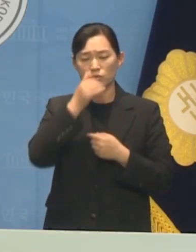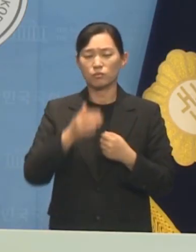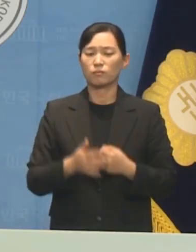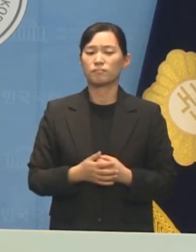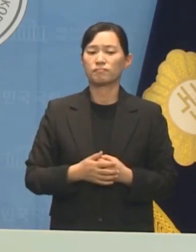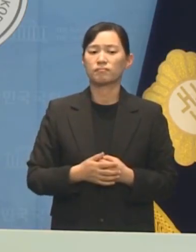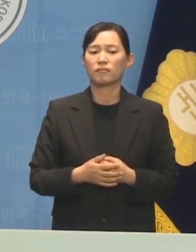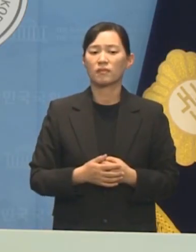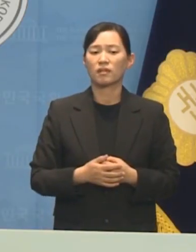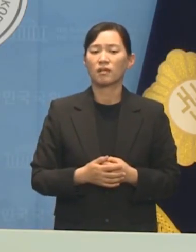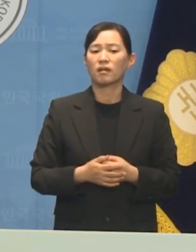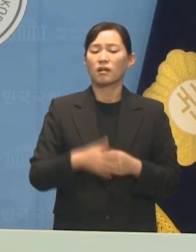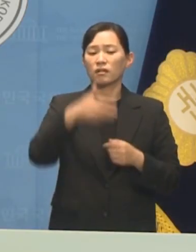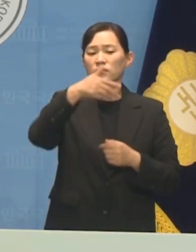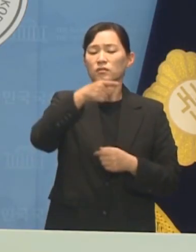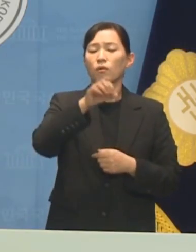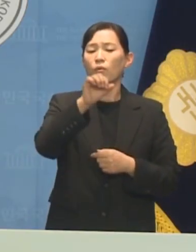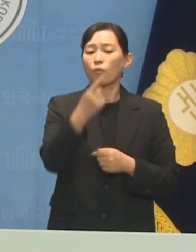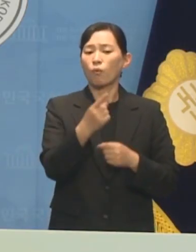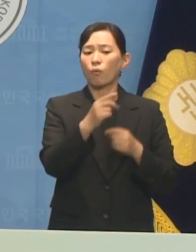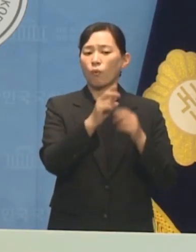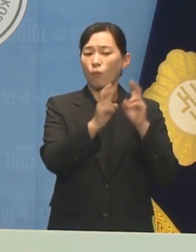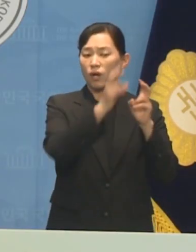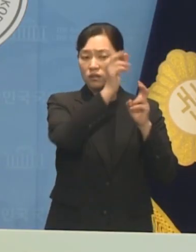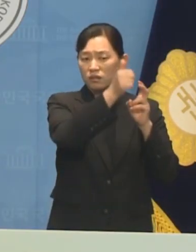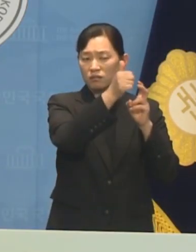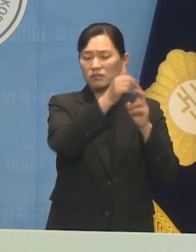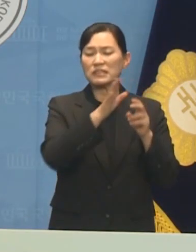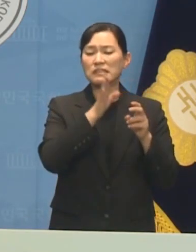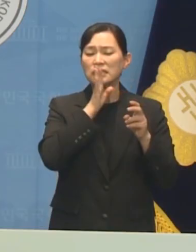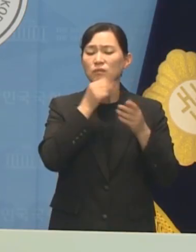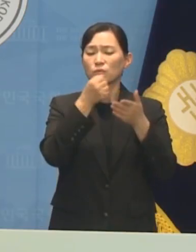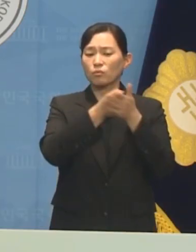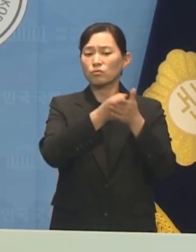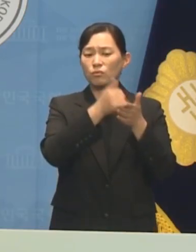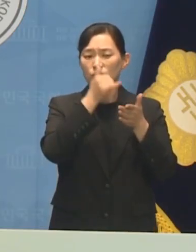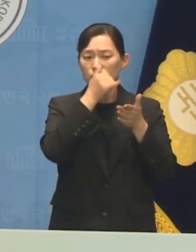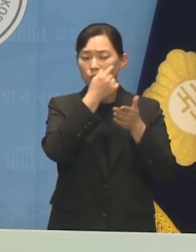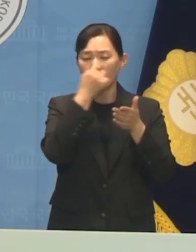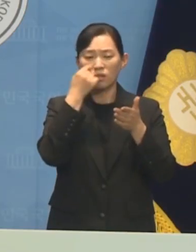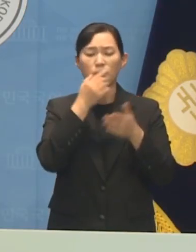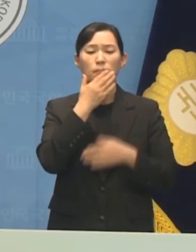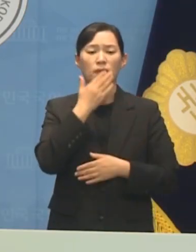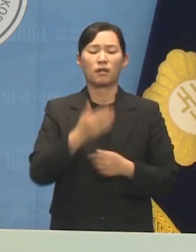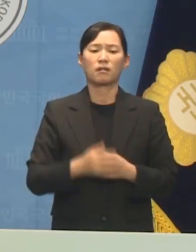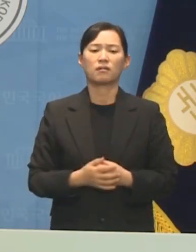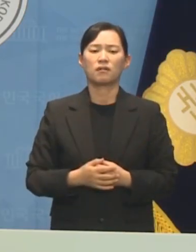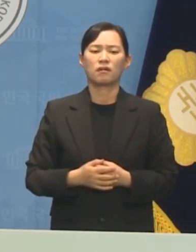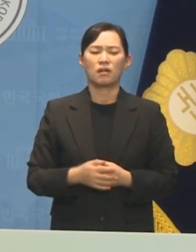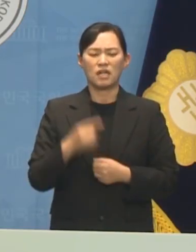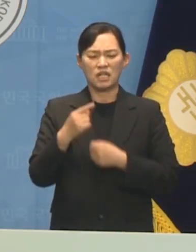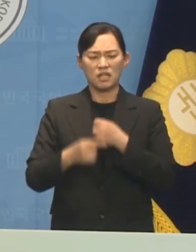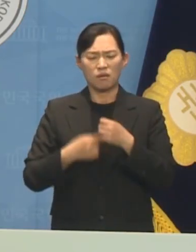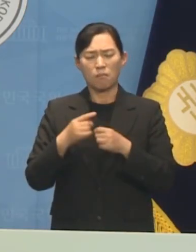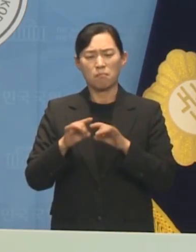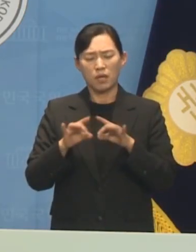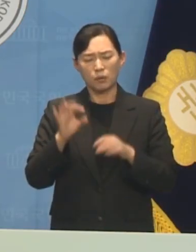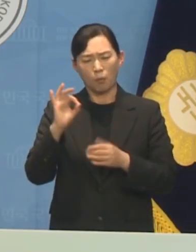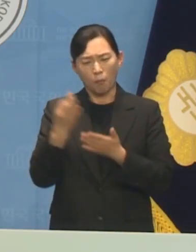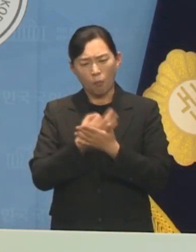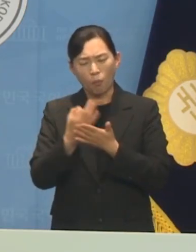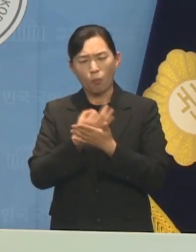정의동 청원아이스 회장이 실질적 의사결정을 가지고 있음을 확인할 수 있습니다. 매년 흑자의